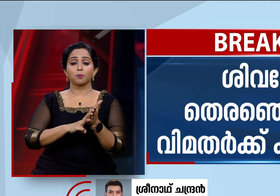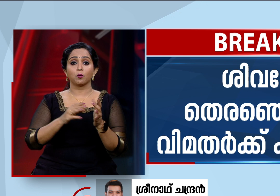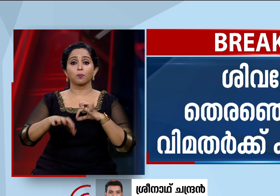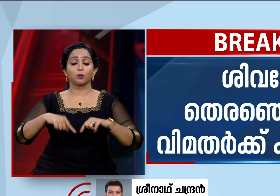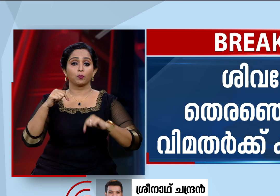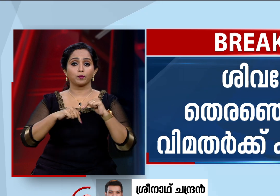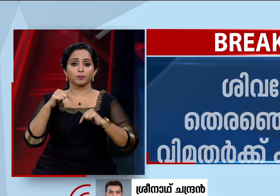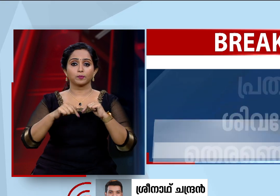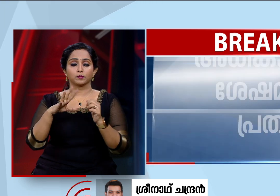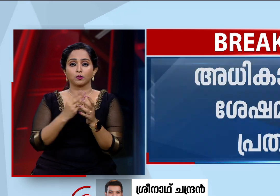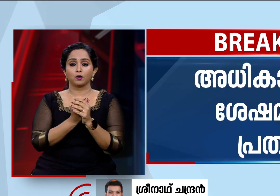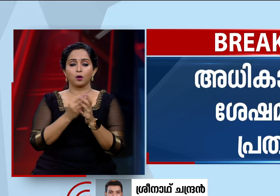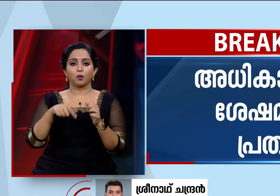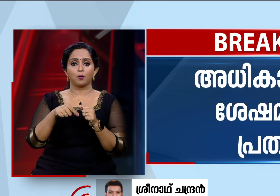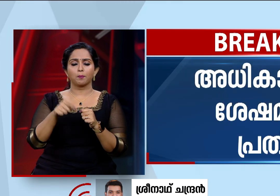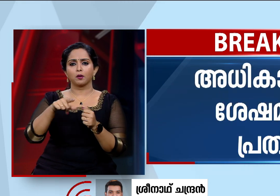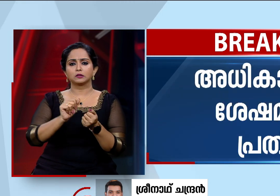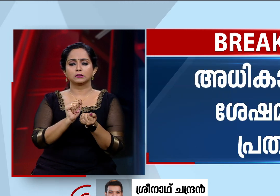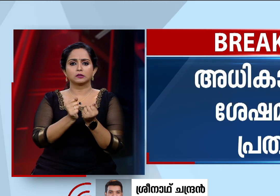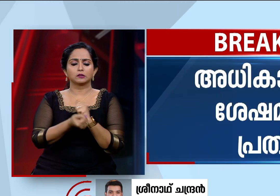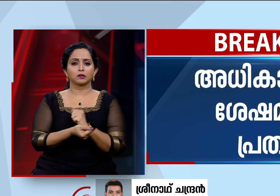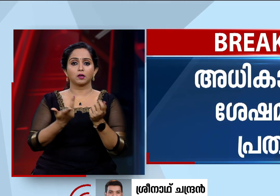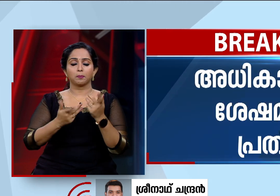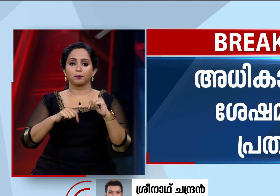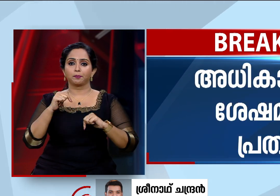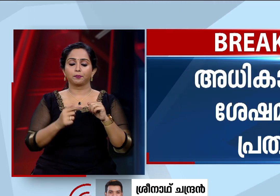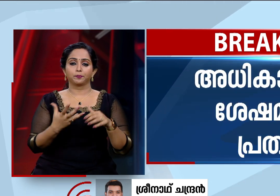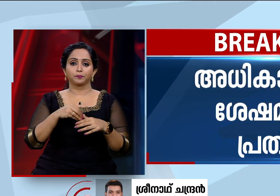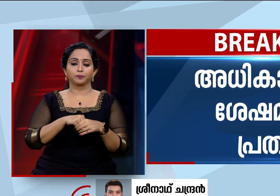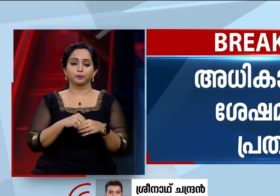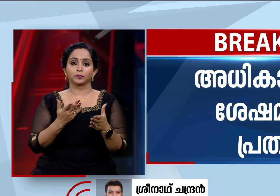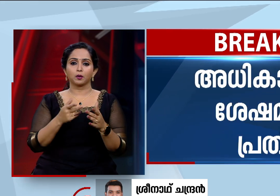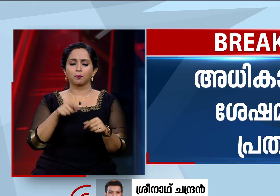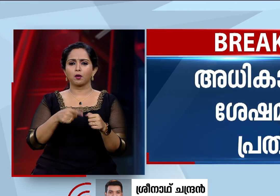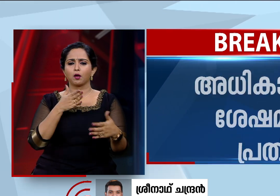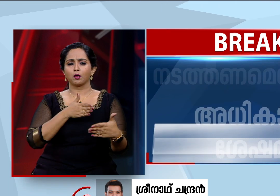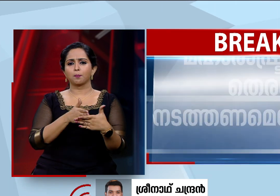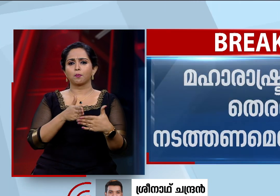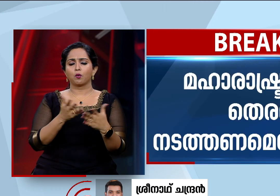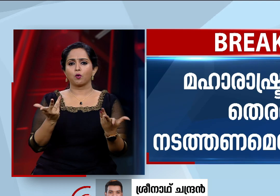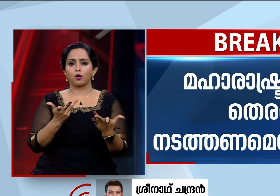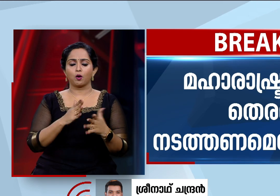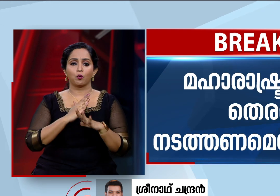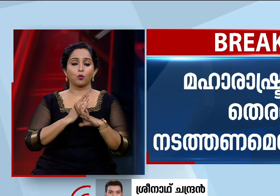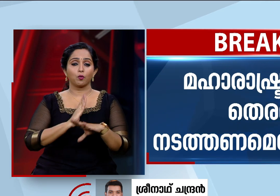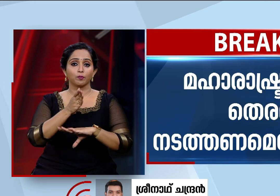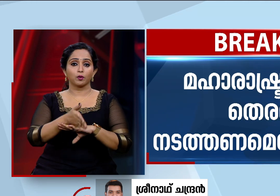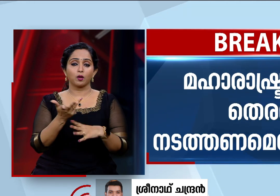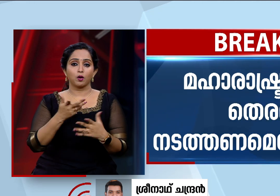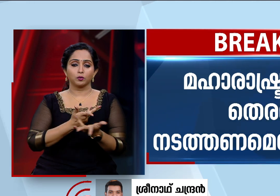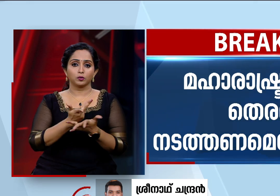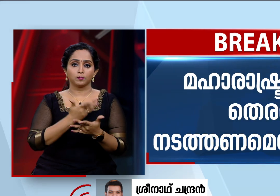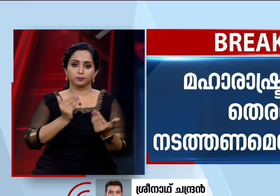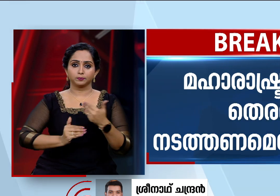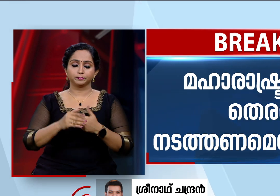അടക്കം ഈ ചിഹ്നം അമ്പും വില്ലും അല്ലാതെ മത്സരിക്കേണ്ടി വന്നേക്കും. അങ്ങനെയെങ്കിൽ അതിനെങ്ങനെ നേരിടണം എന്ന കാര്യത്തിൽ തന്നെ ഇതിനോടകം തന്നെ ചർച്ചയും തുടങ്ങിയിട്ടുണ്ട്. പക്ഷേ